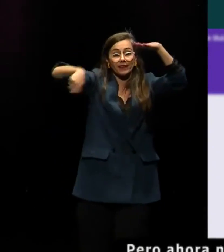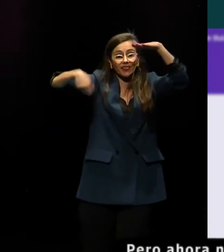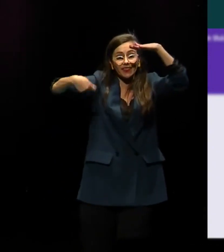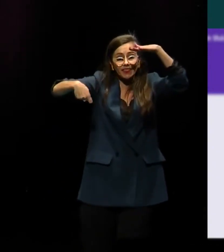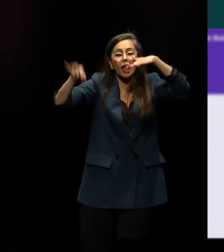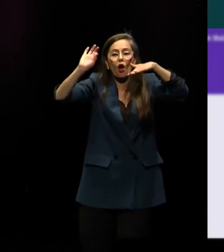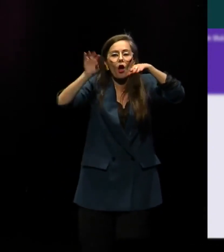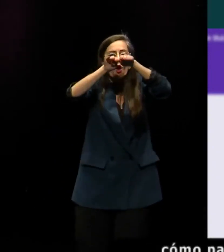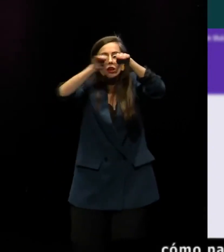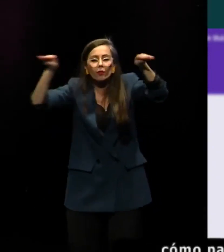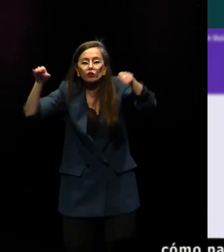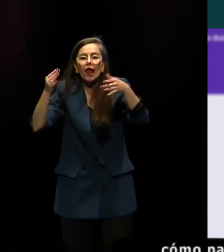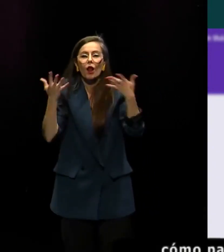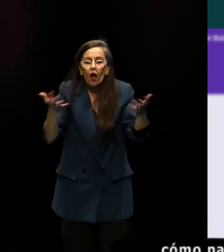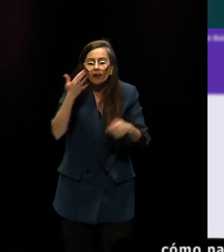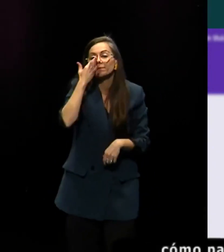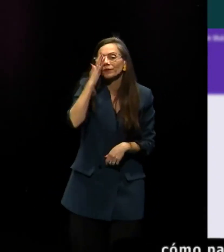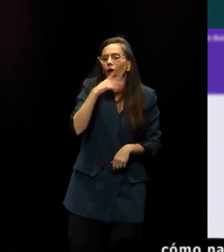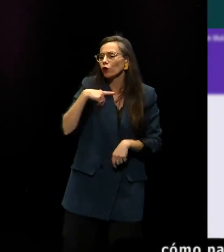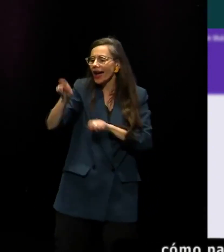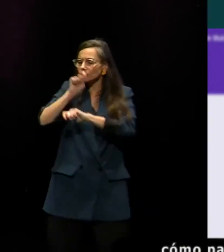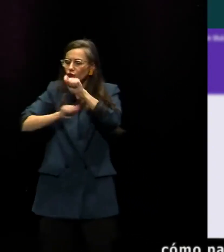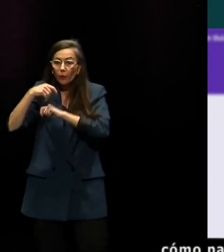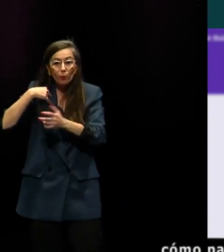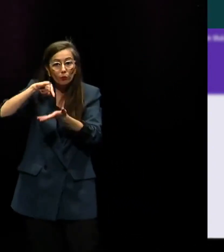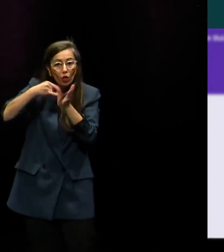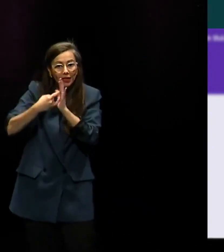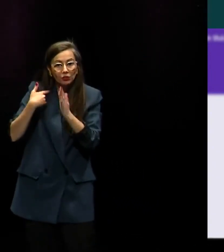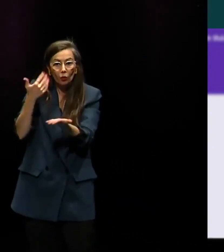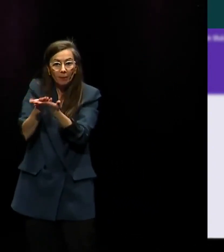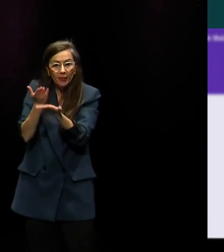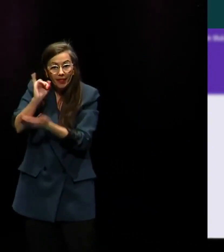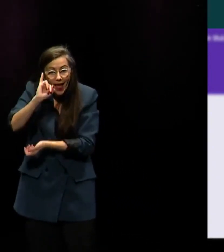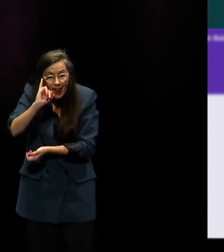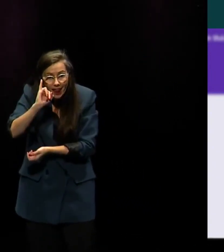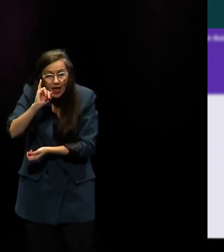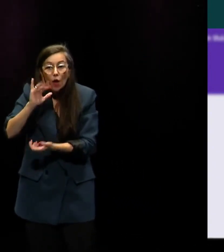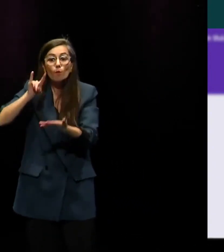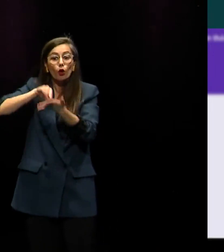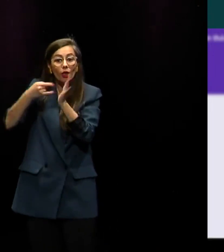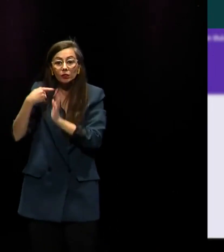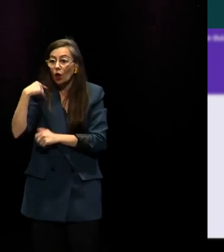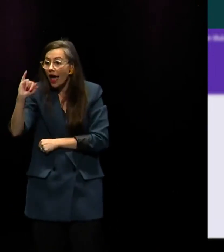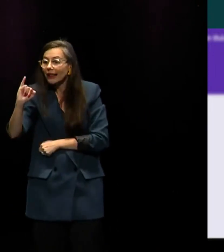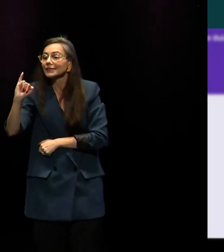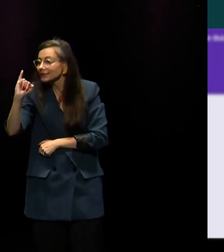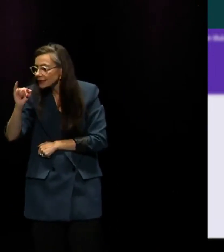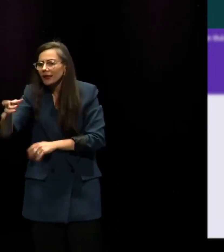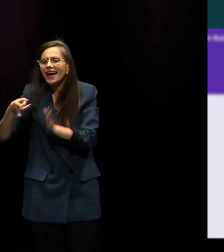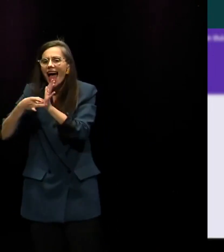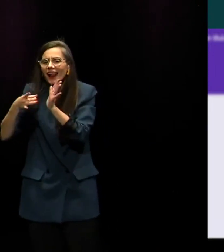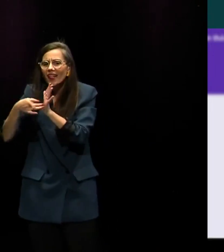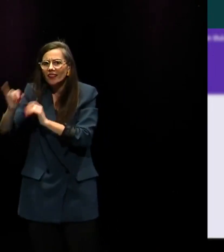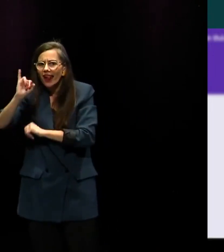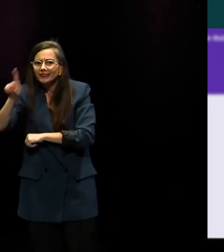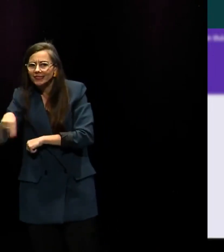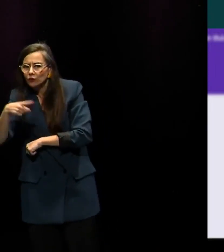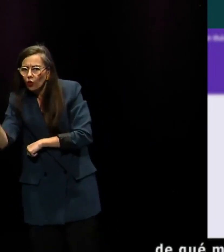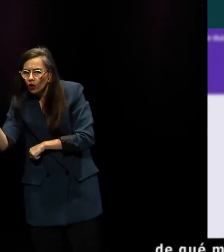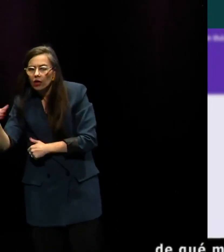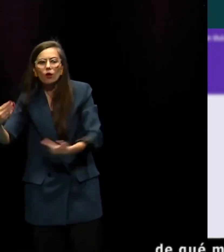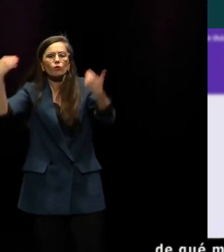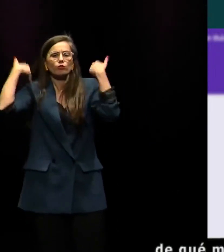qué manera ejercen ese liderazgo? ¿Es un liderazgo vertical u horizontal? Contamos con